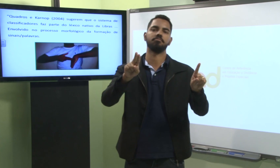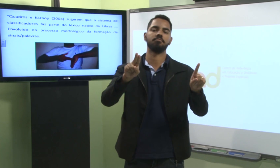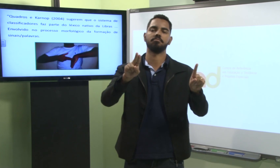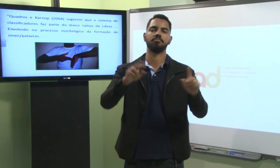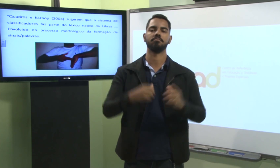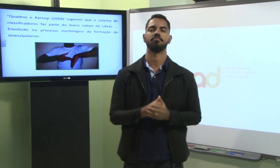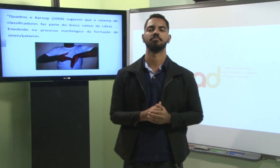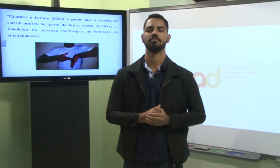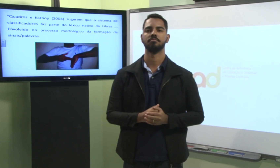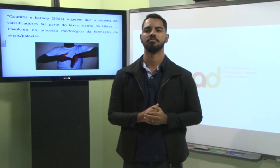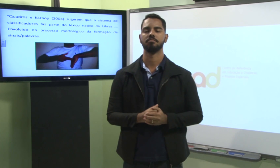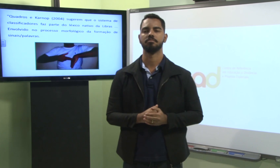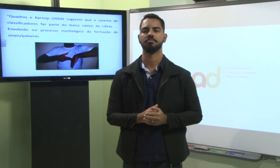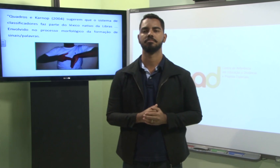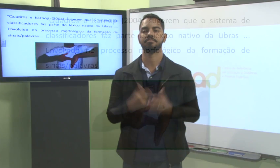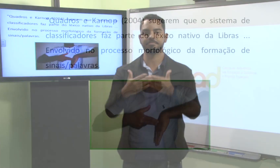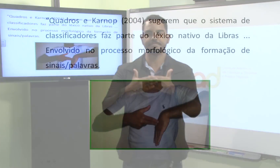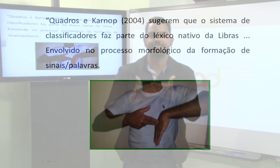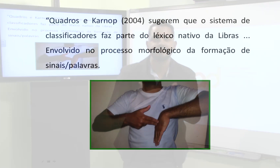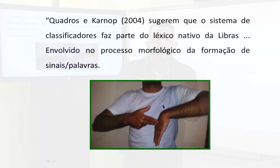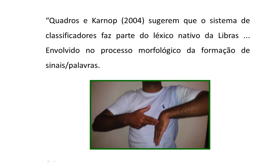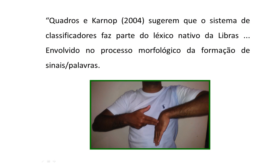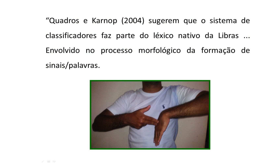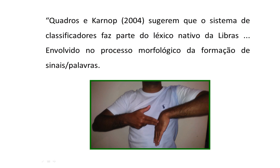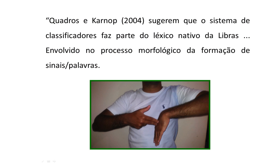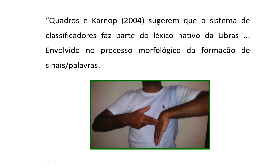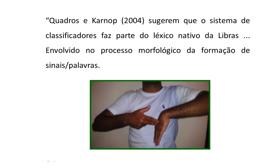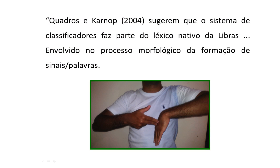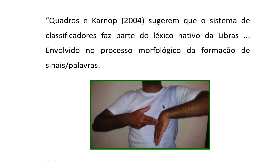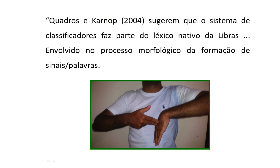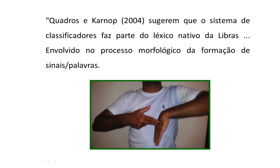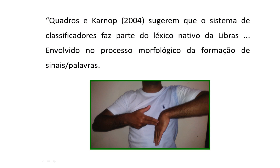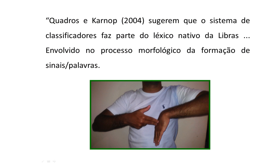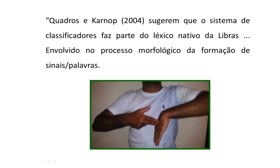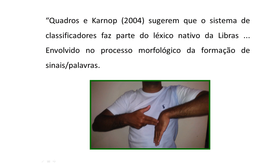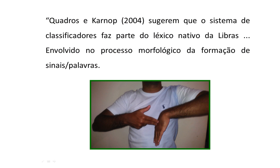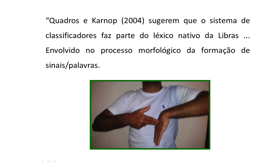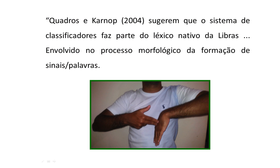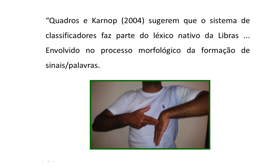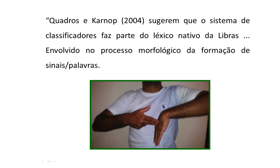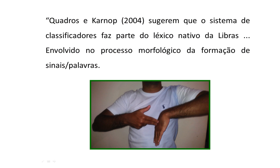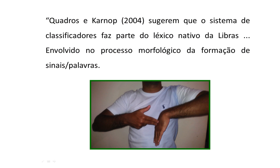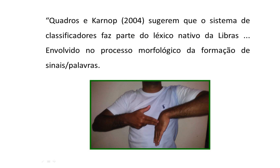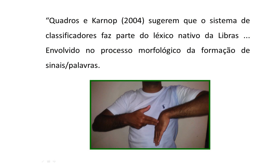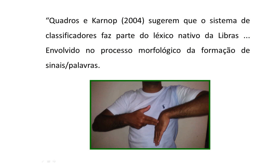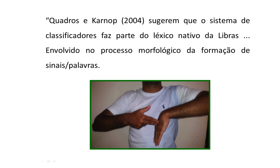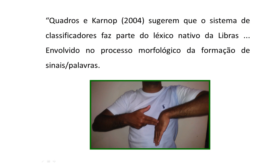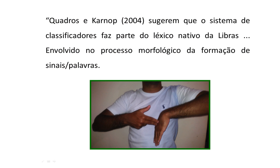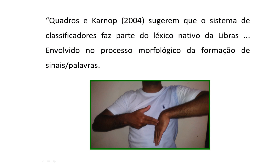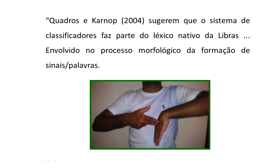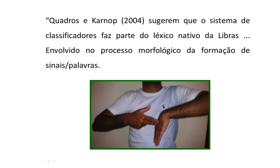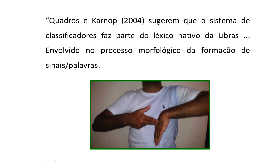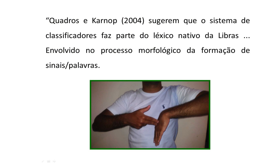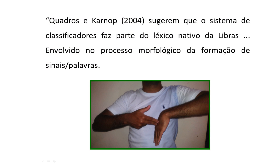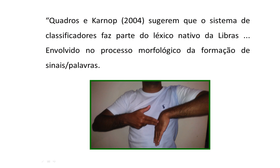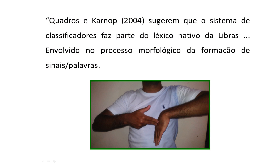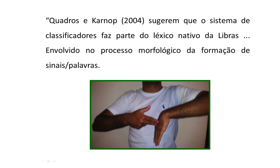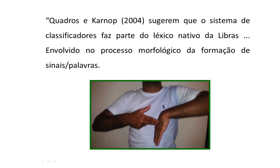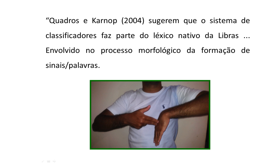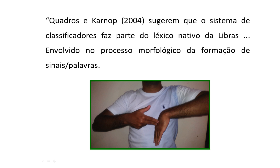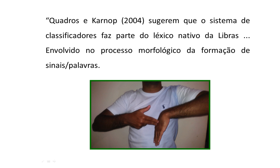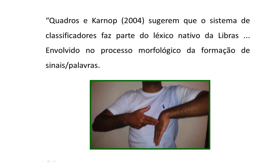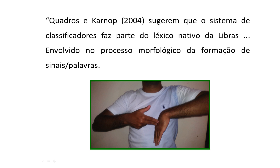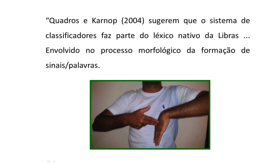Seguindo, veremos alguns classificadores em língua de sinais. Neste slide, temos o exemplo de uma pessoa descendo